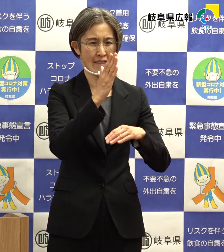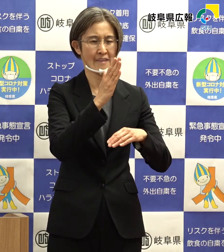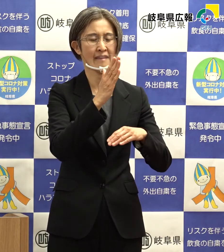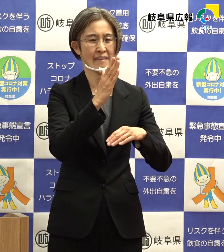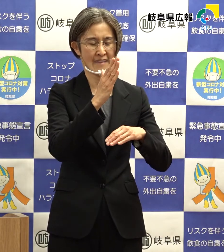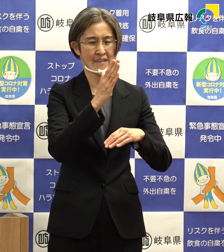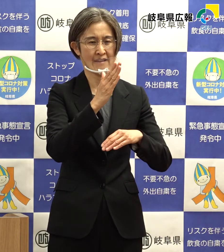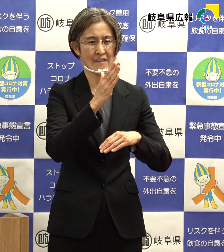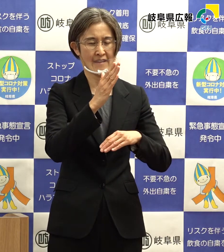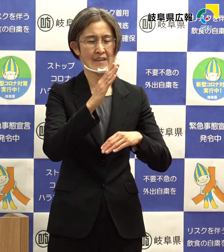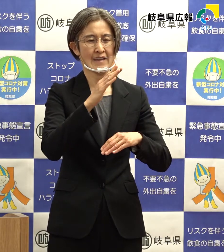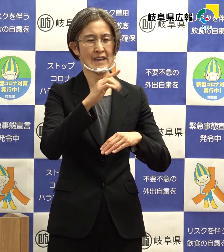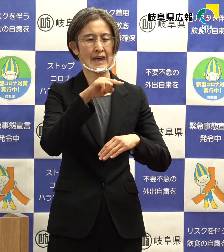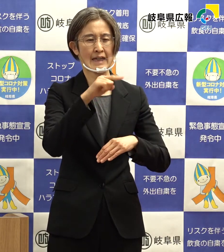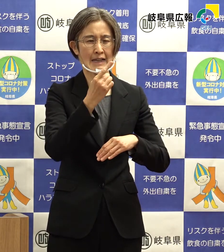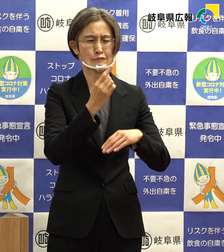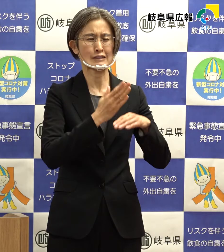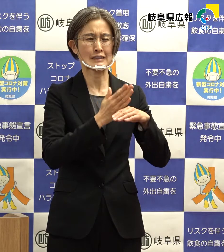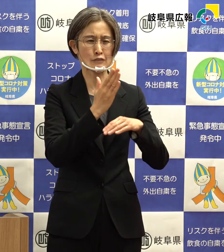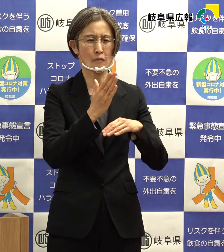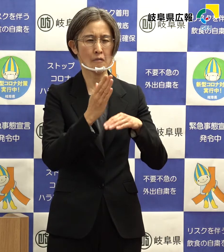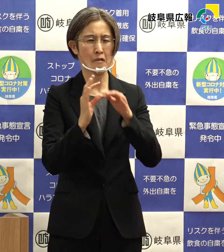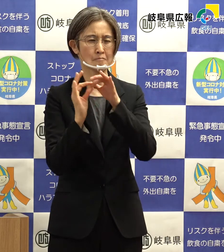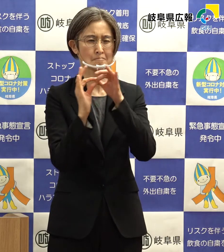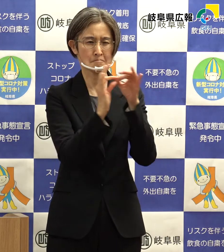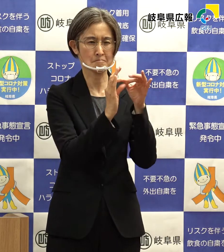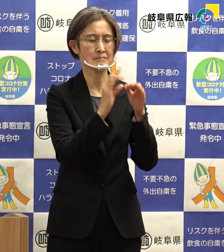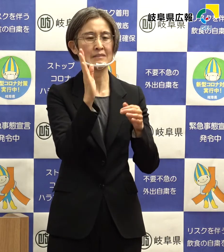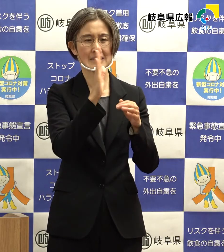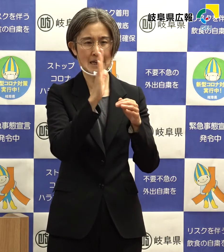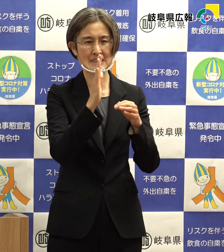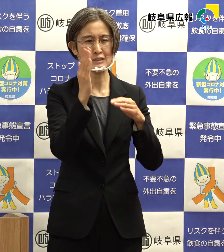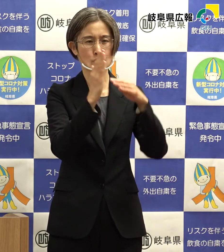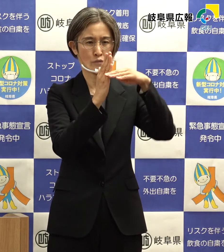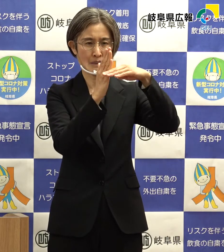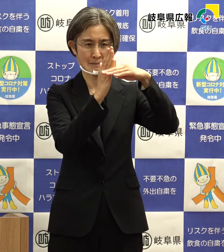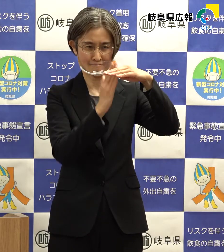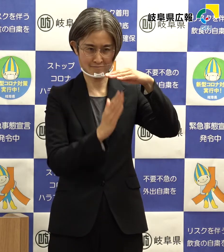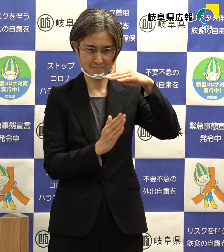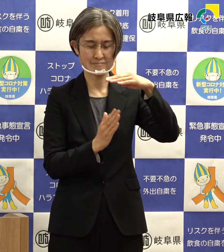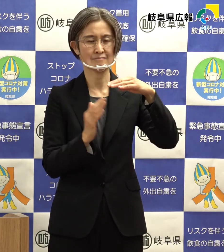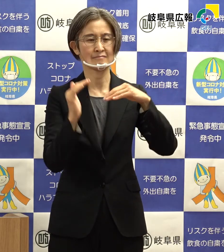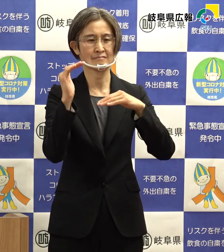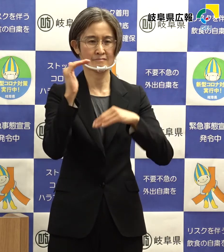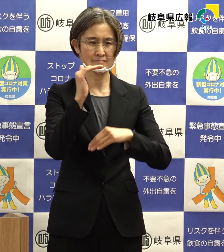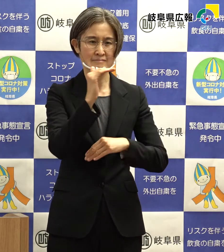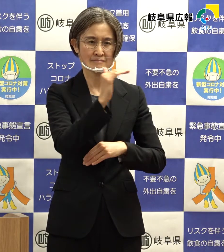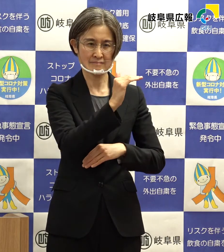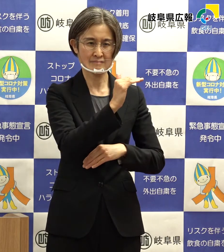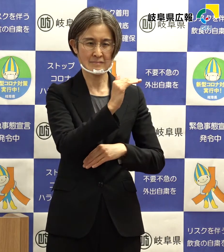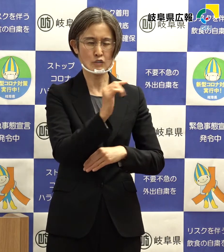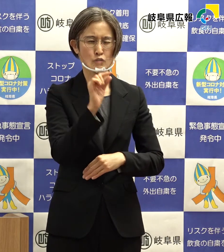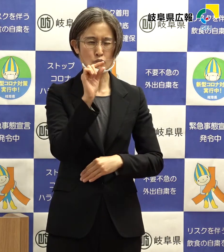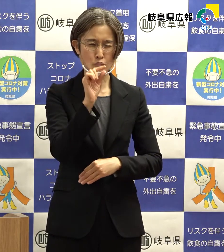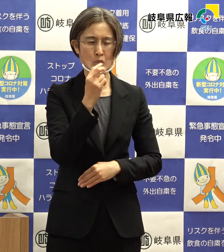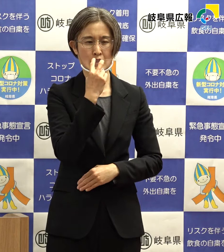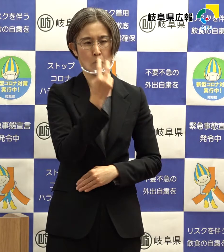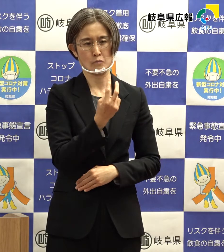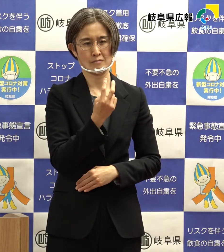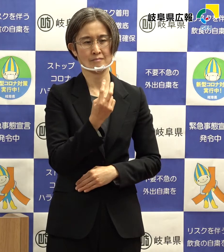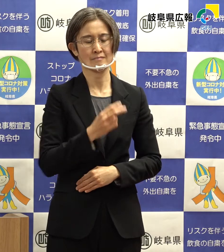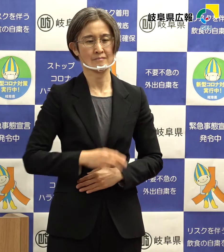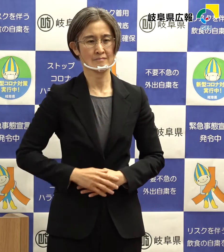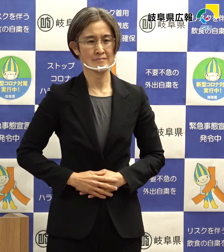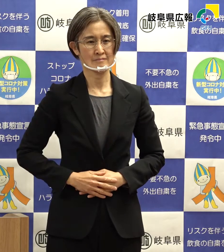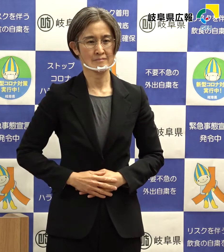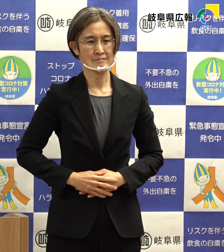字が何回かあるということではなくなってきておるので、少しホッとしてますけども、やは